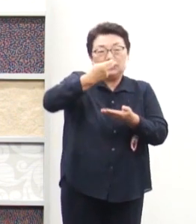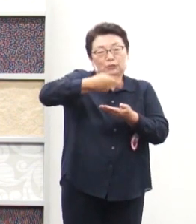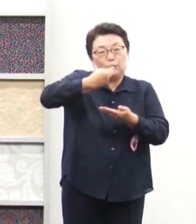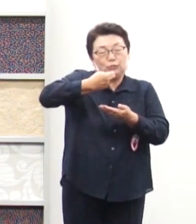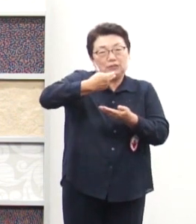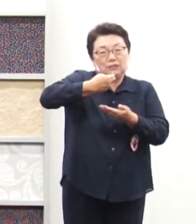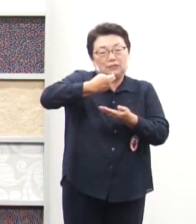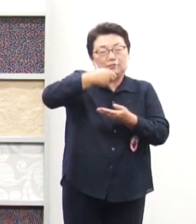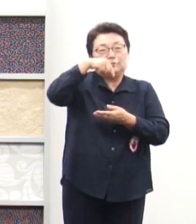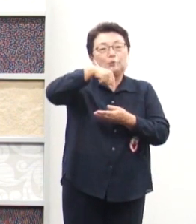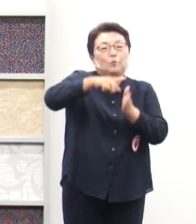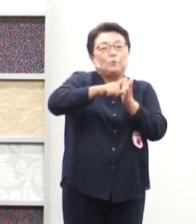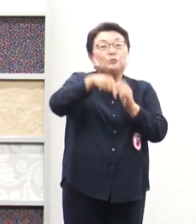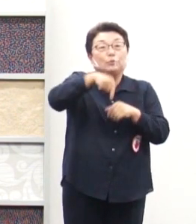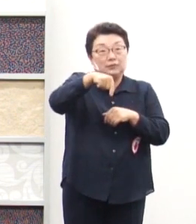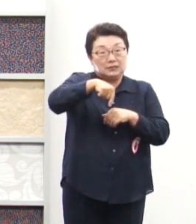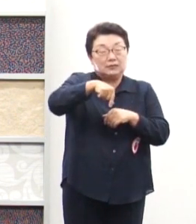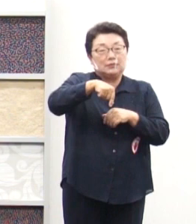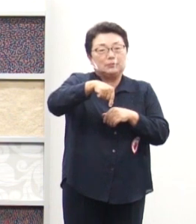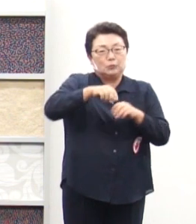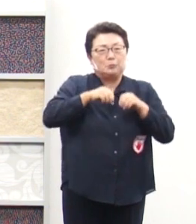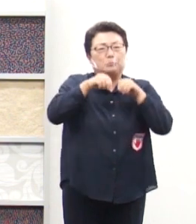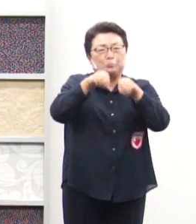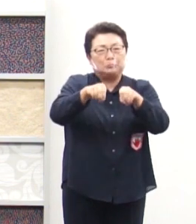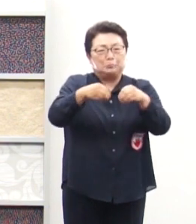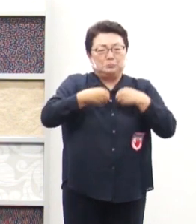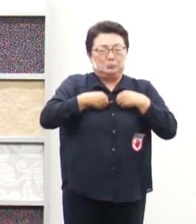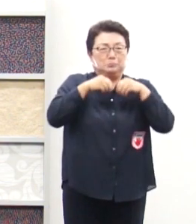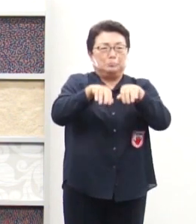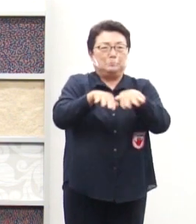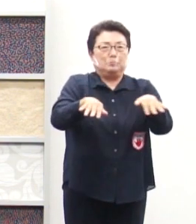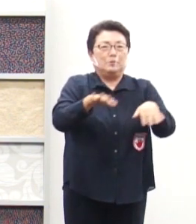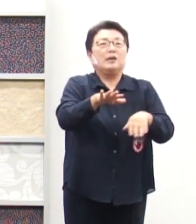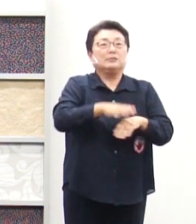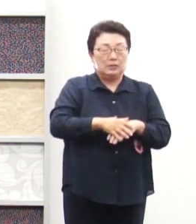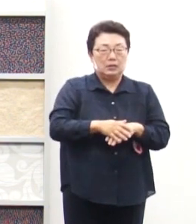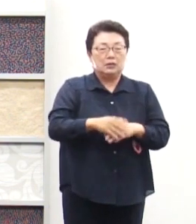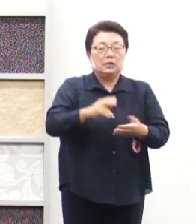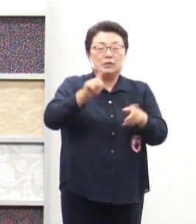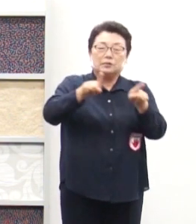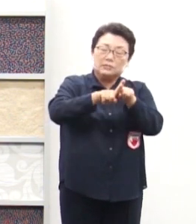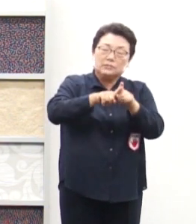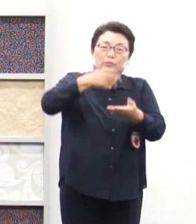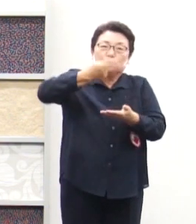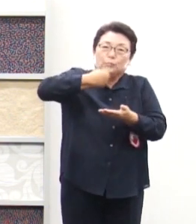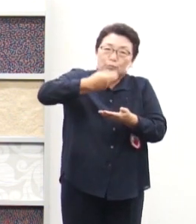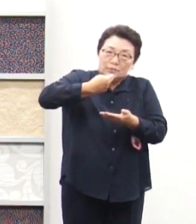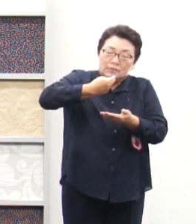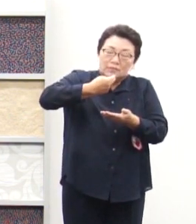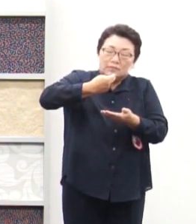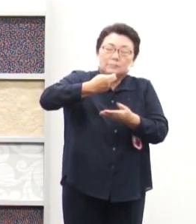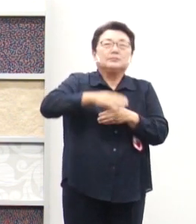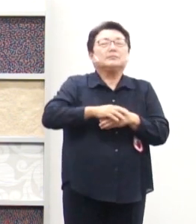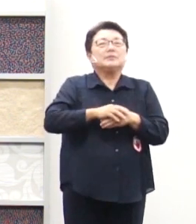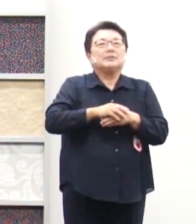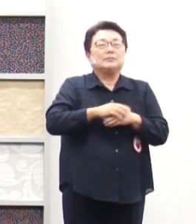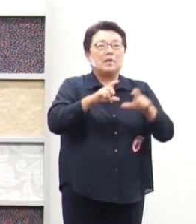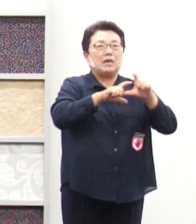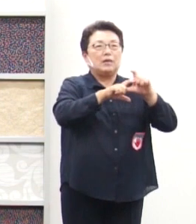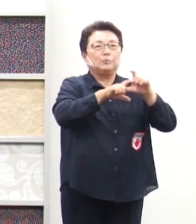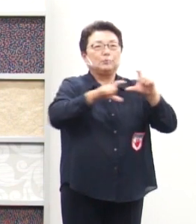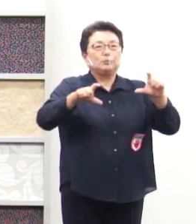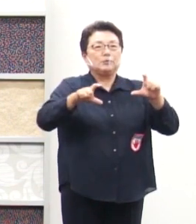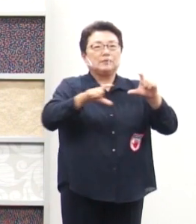というのも若干ありましたけれども、会食いろいろグリーンゾーン認証